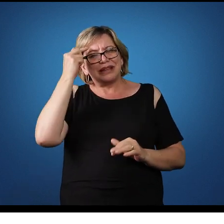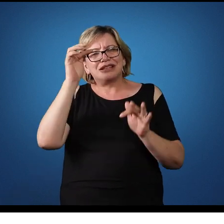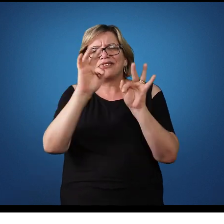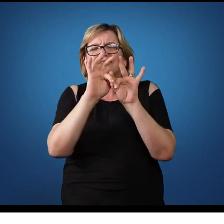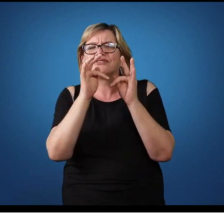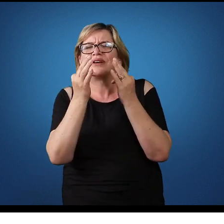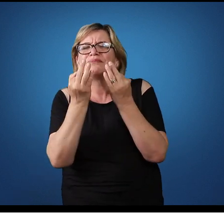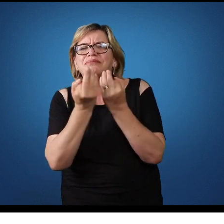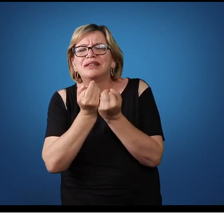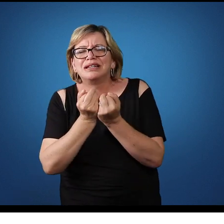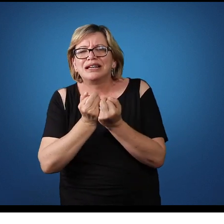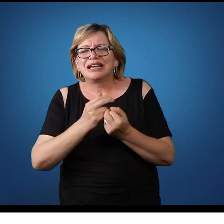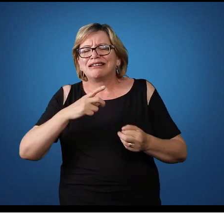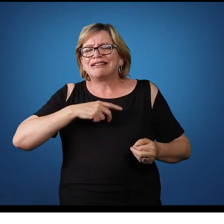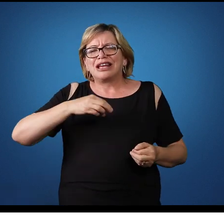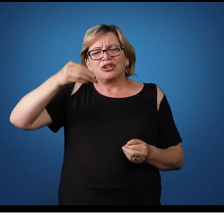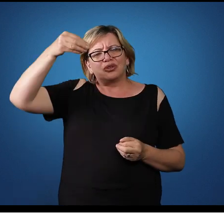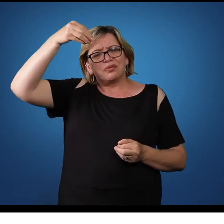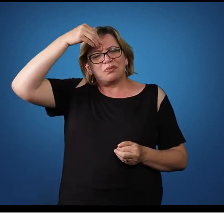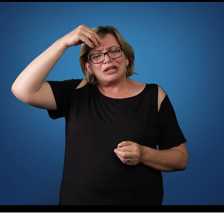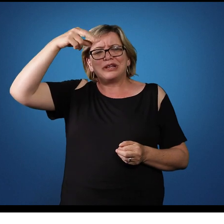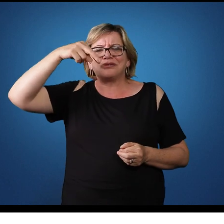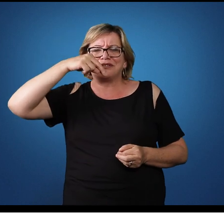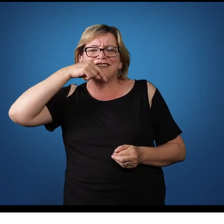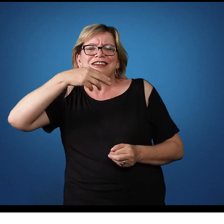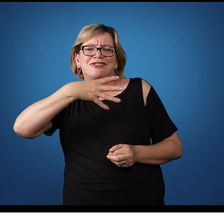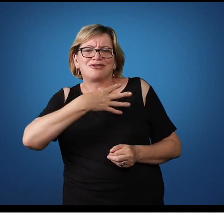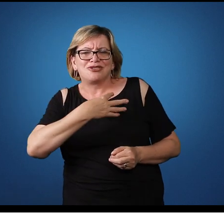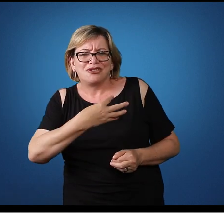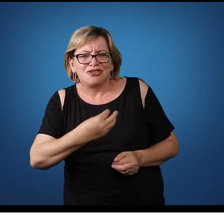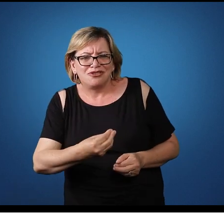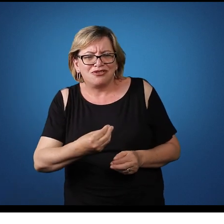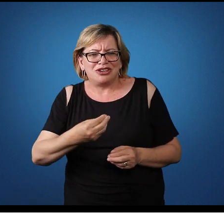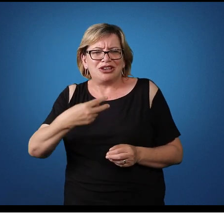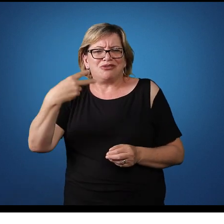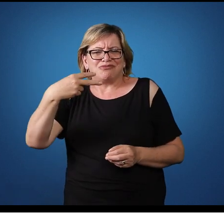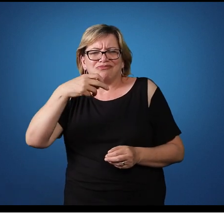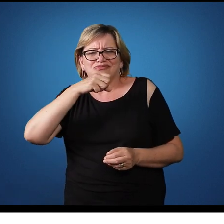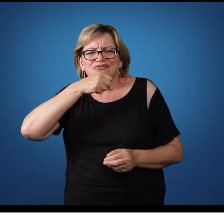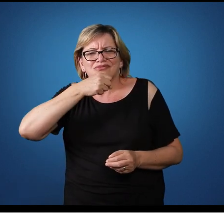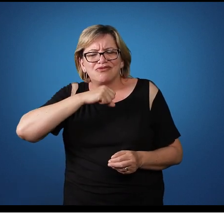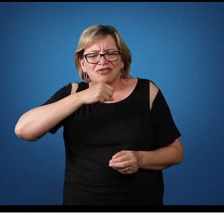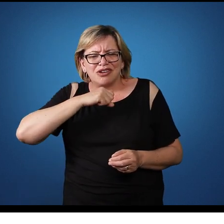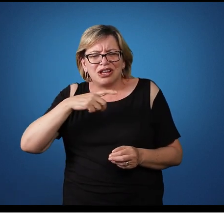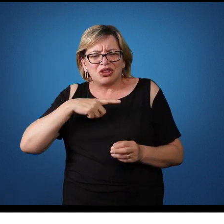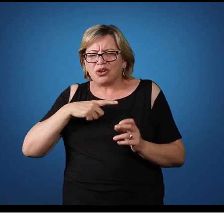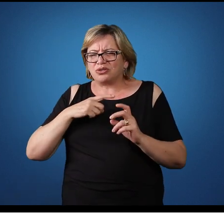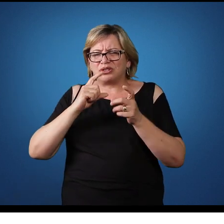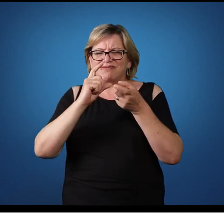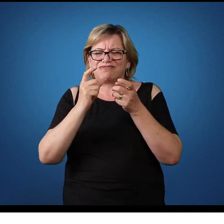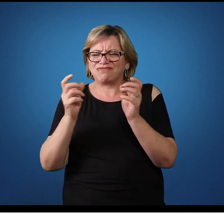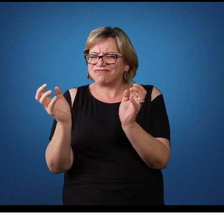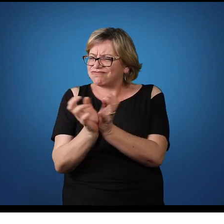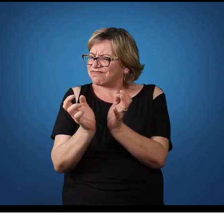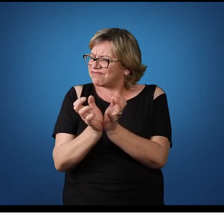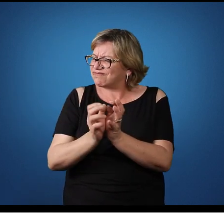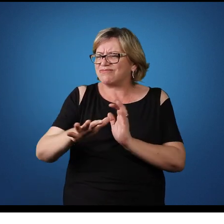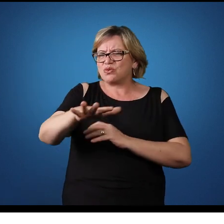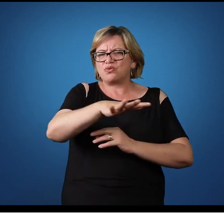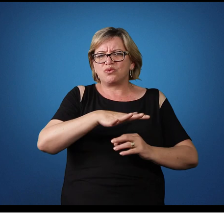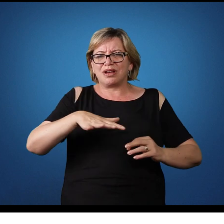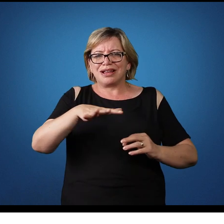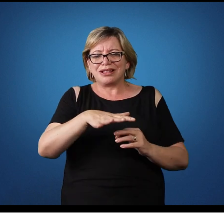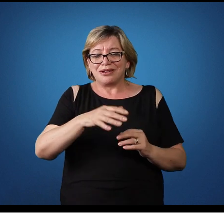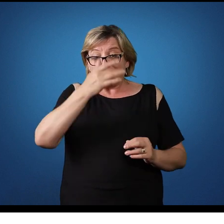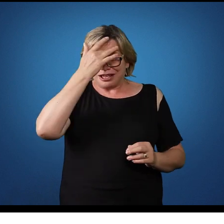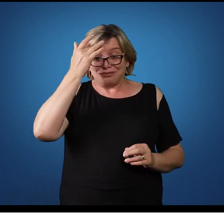que sobrinhos, netos, filhos, avós, bisavós estão reunidos. Nós percebemos que todas essas pessoas